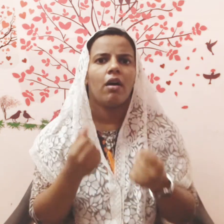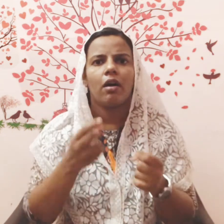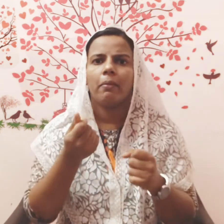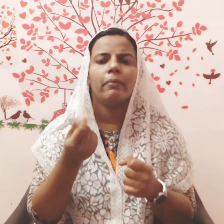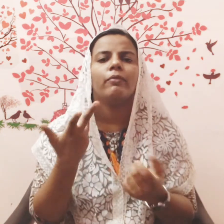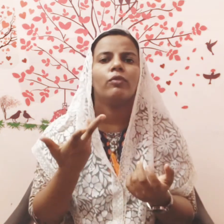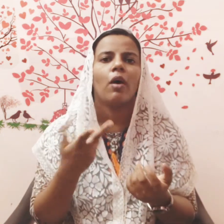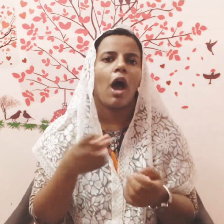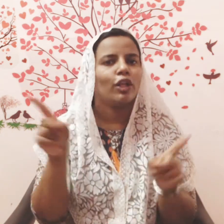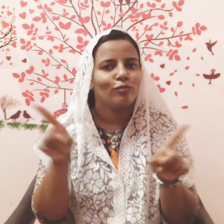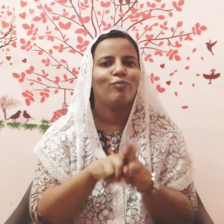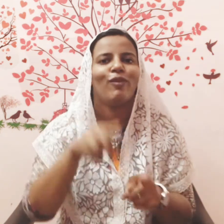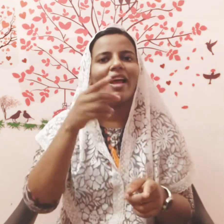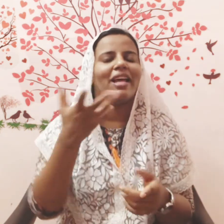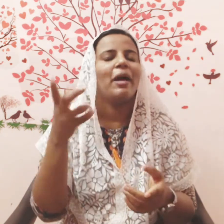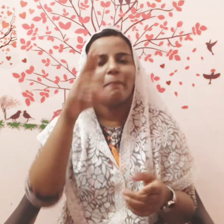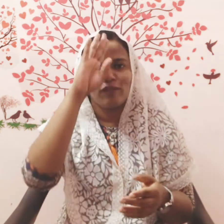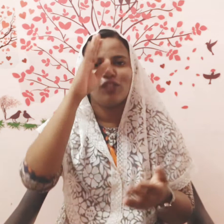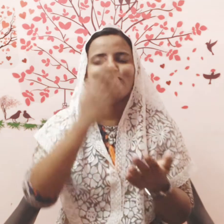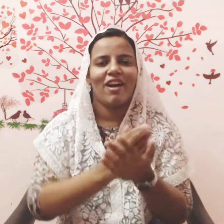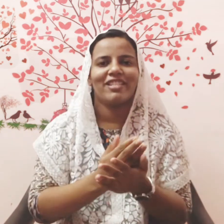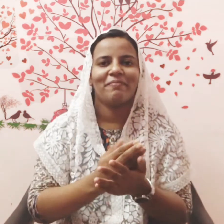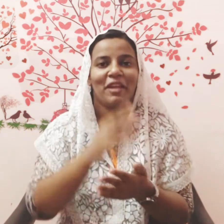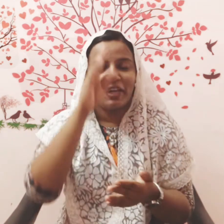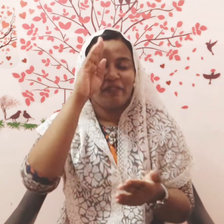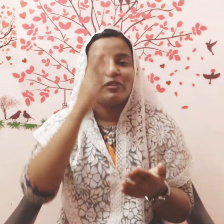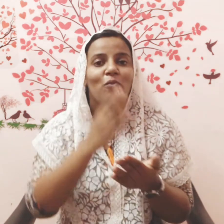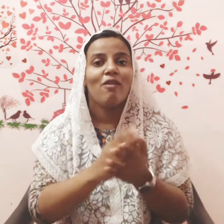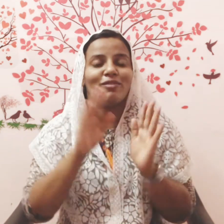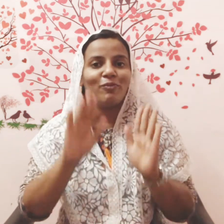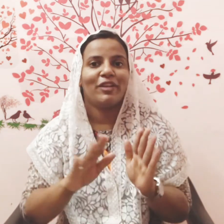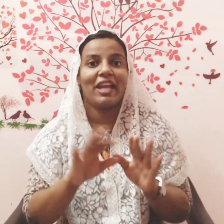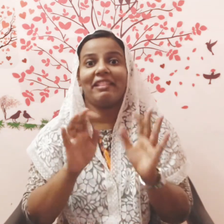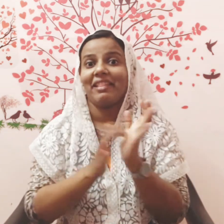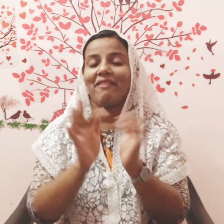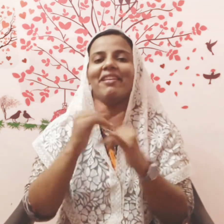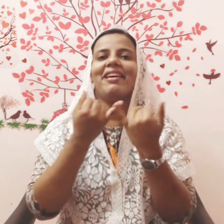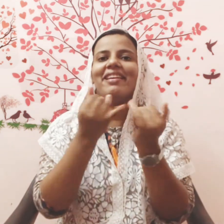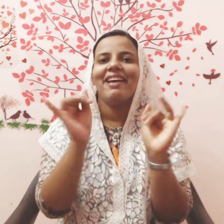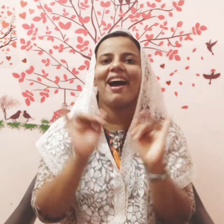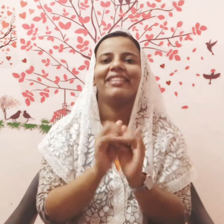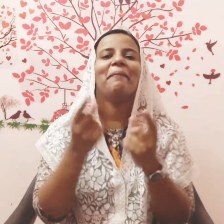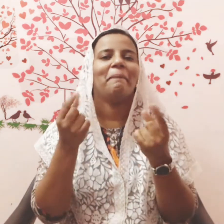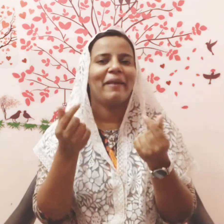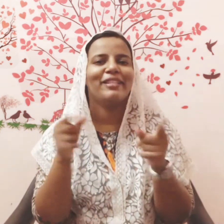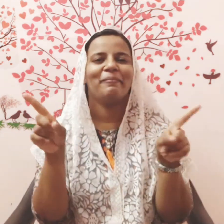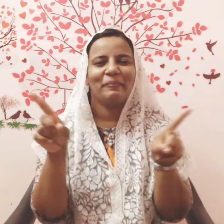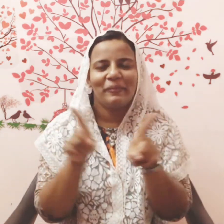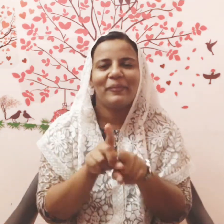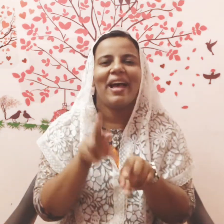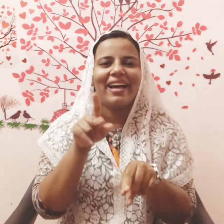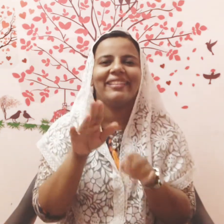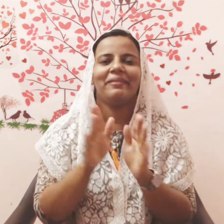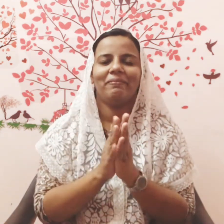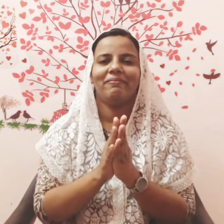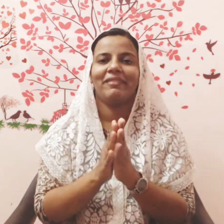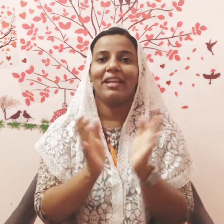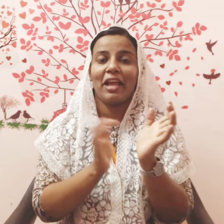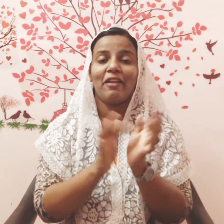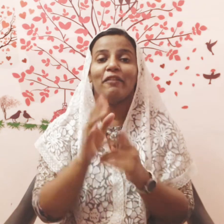എന്തെങ്കിലും മേടിക്കണമെങ്കിൽ കറൻസി വേണം. ഇത് നമ്മുടെ വിശ്വാസം എന്ന് പറയുന്നത് ദൈവസന്നിധിയിൽ, ദൈവരാജ്യത്തിലെ കറൻസിയാണ്. നിങ്ങൾ വിശ്വാസം കൊടുക്കുമ്പോൾ ദൈവത്തിലുള്ളത്